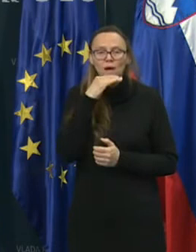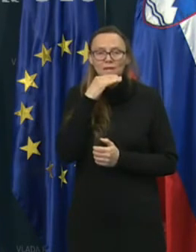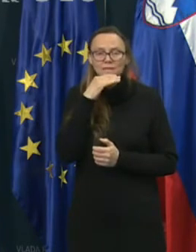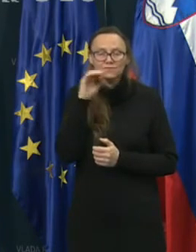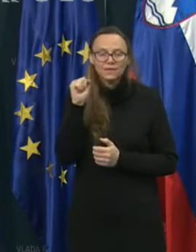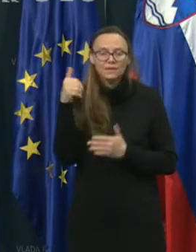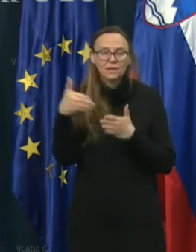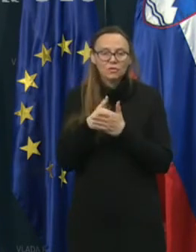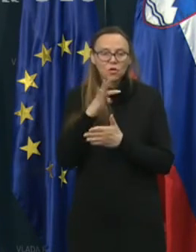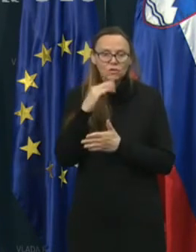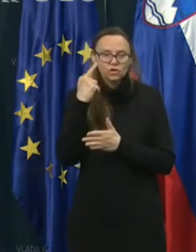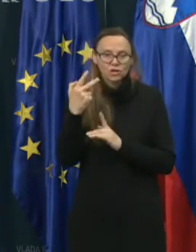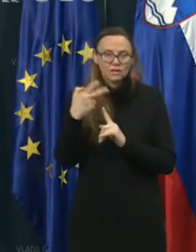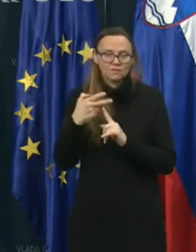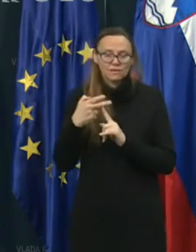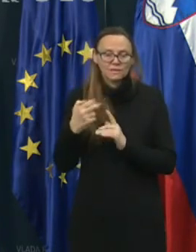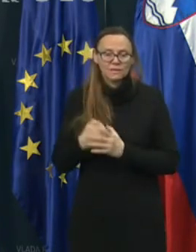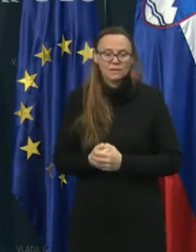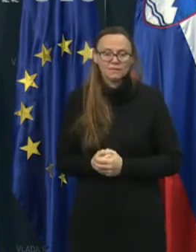TV.